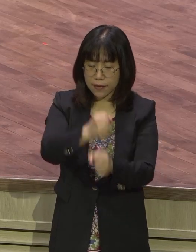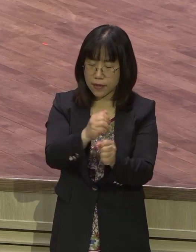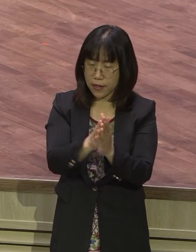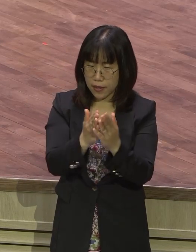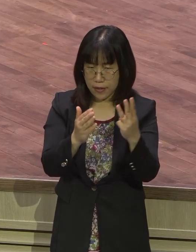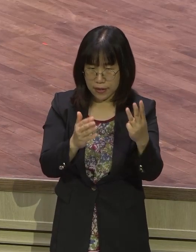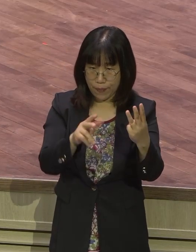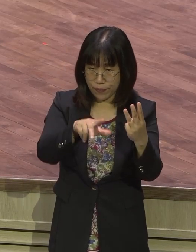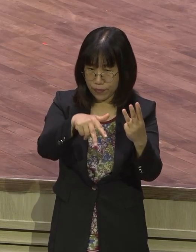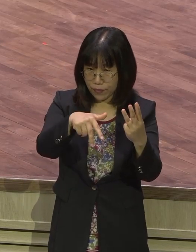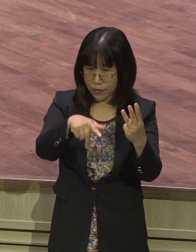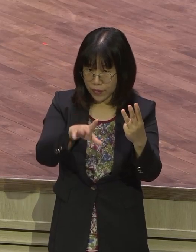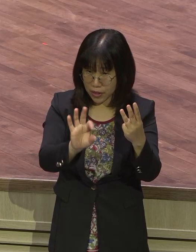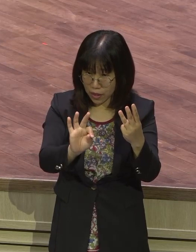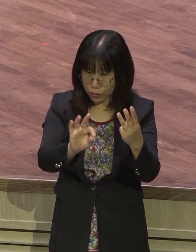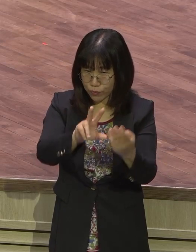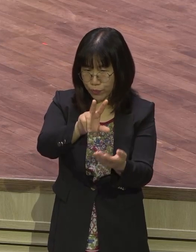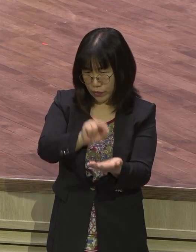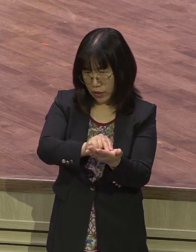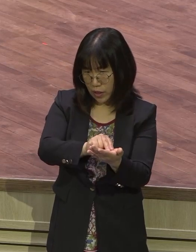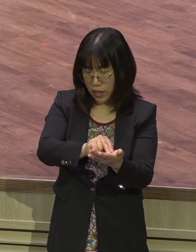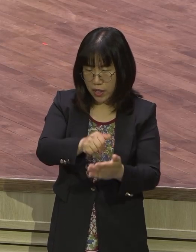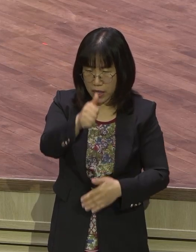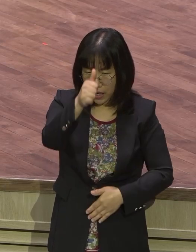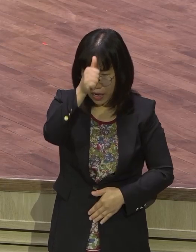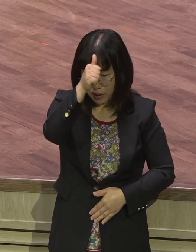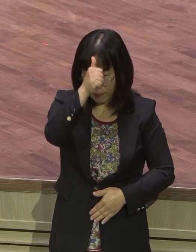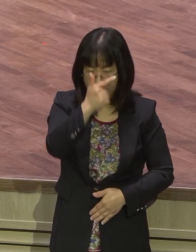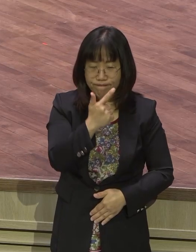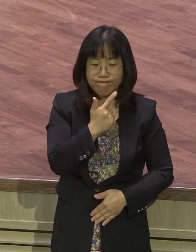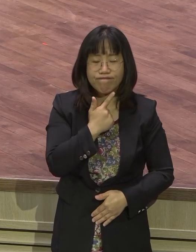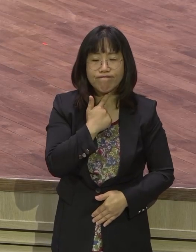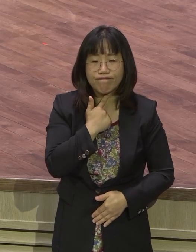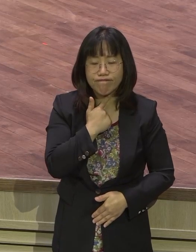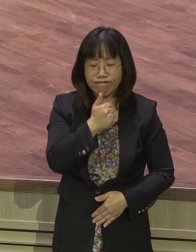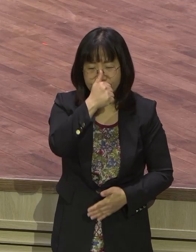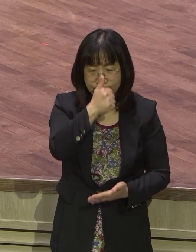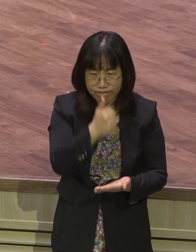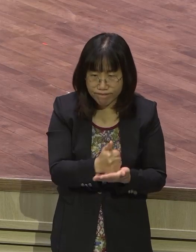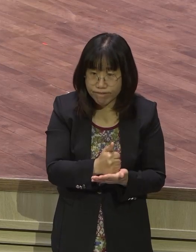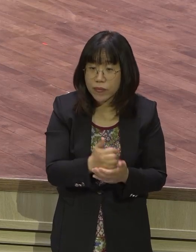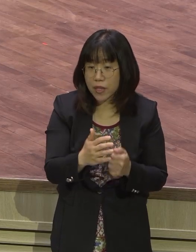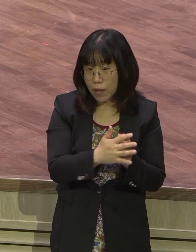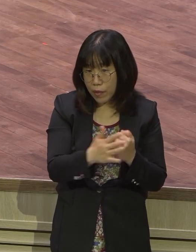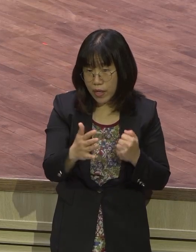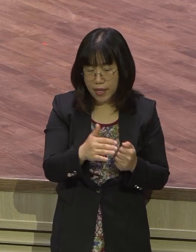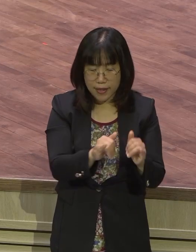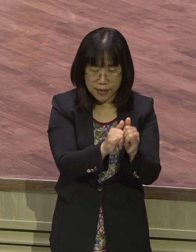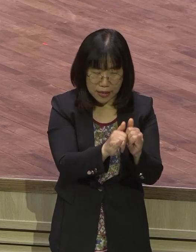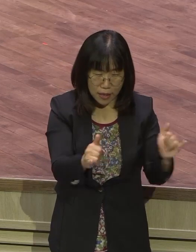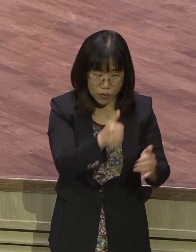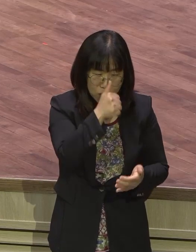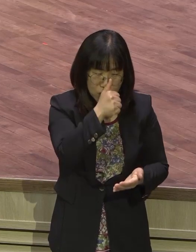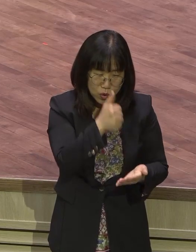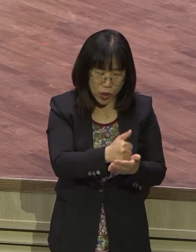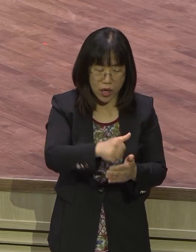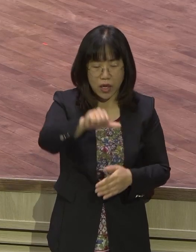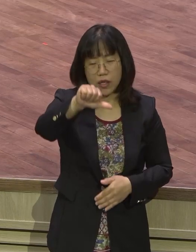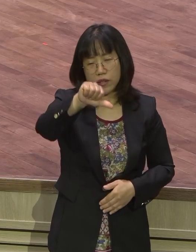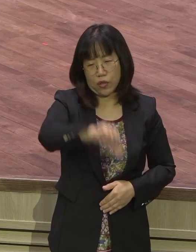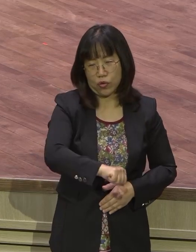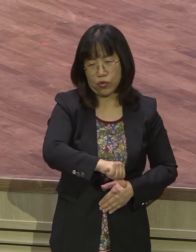발생한 첫사람 아담의 범죄로 우리 인류는 인간은 이 죄와 저주 하나님께